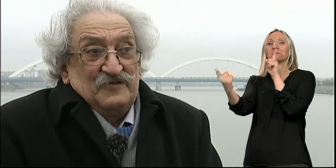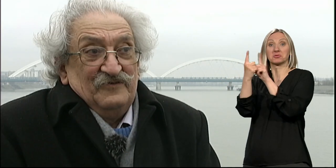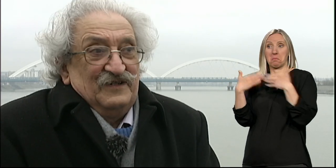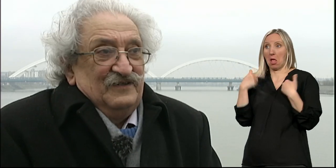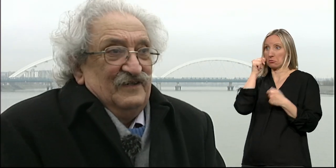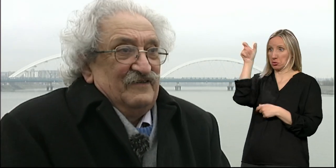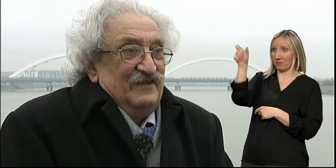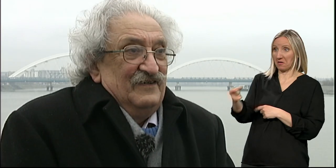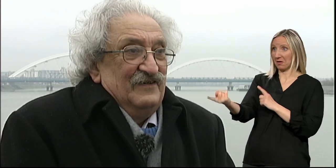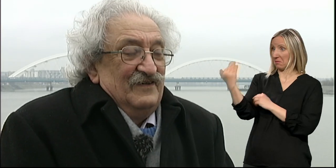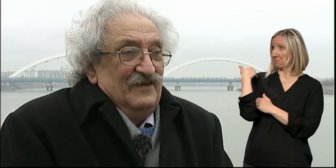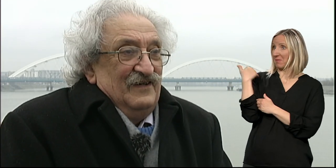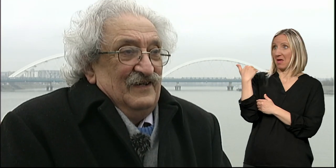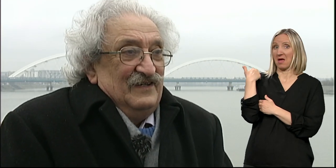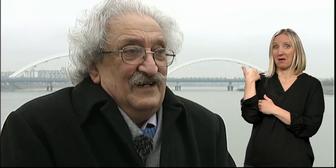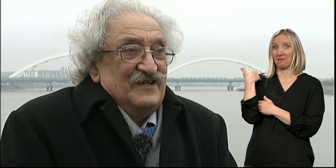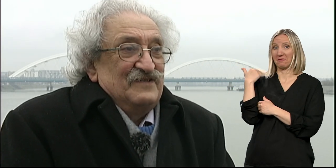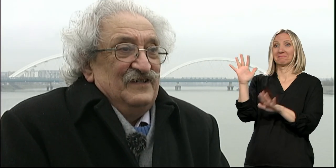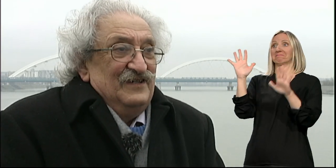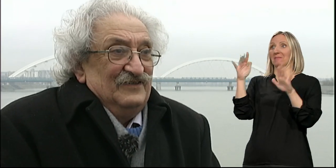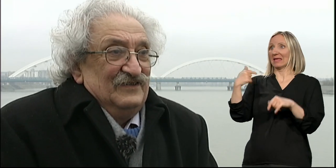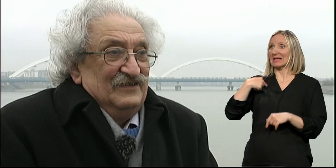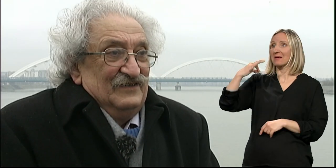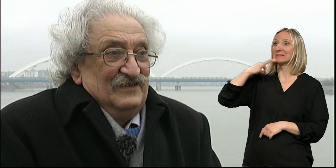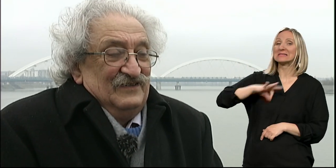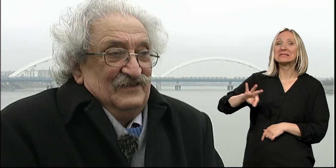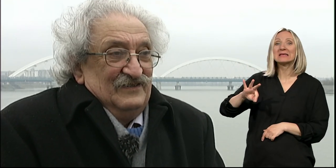mlad čovek i kaže: ja sam sin